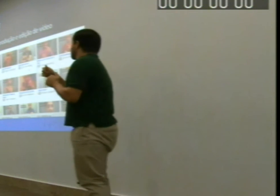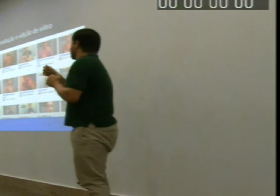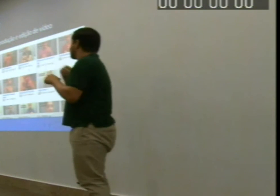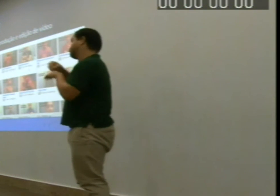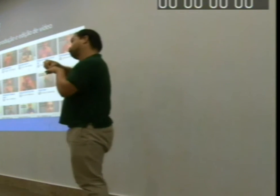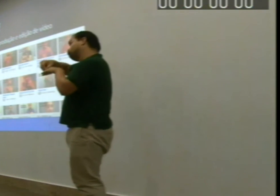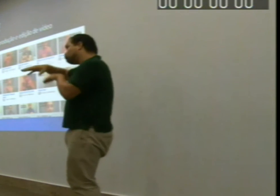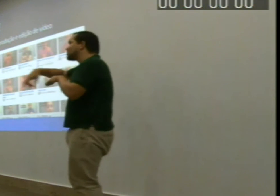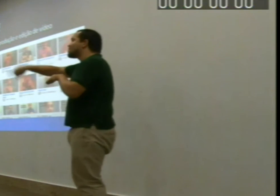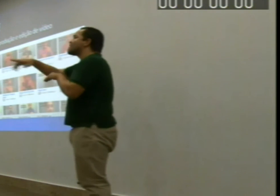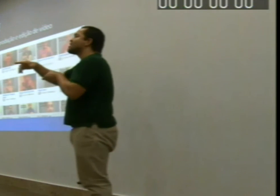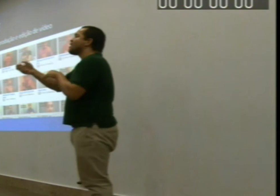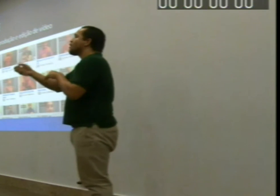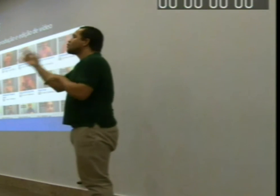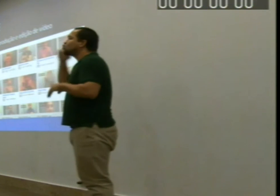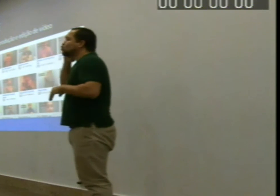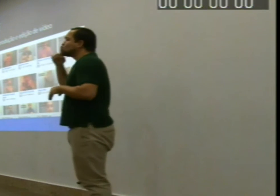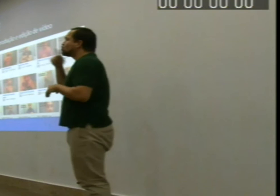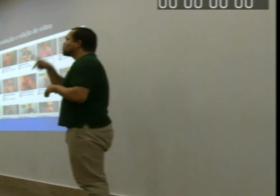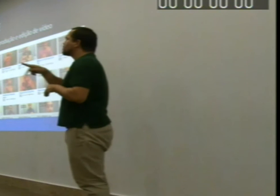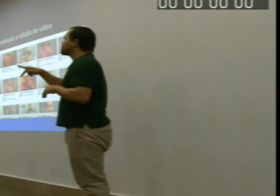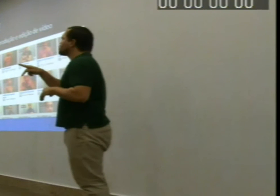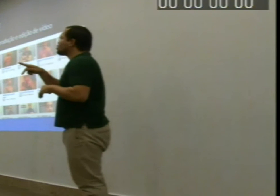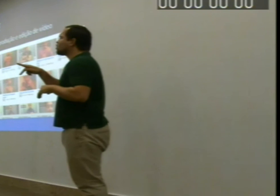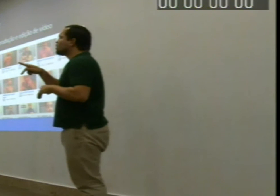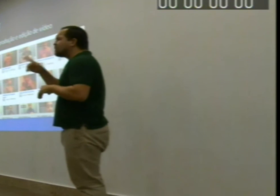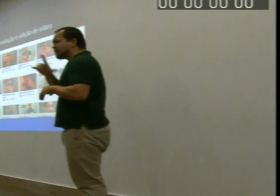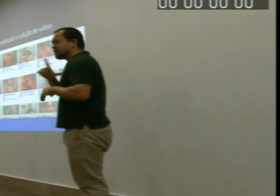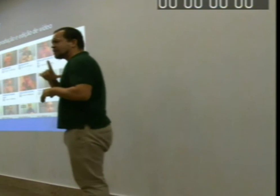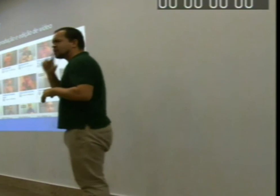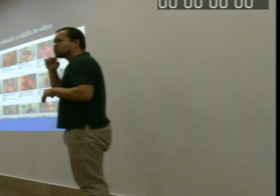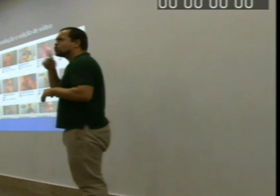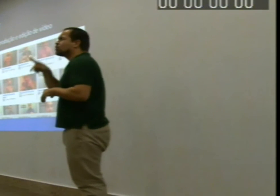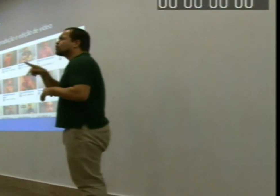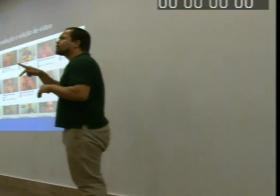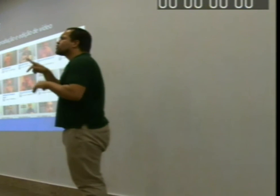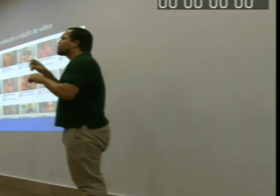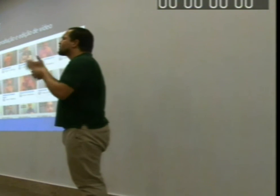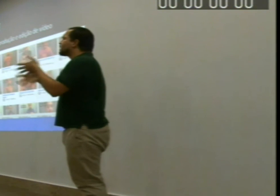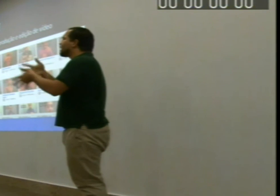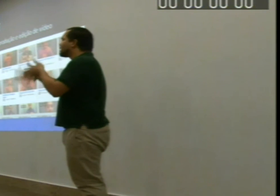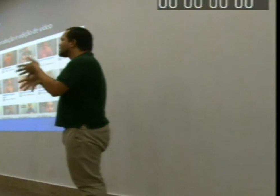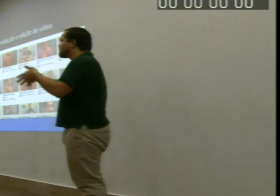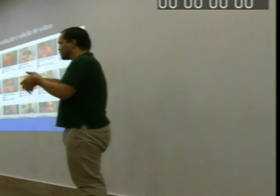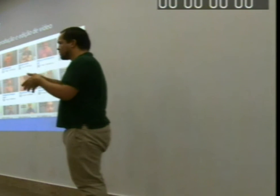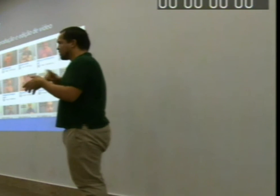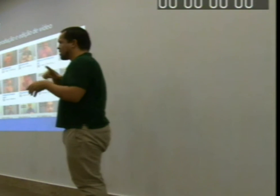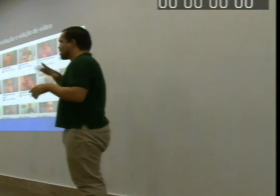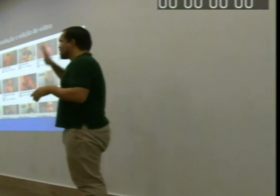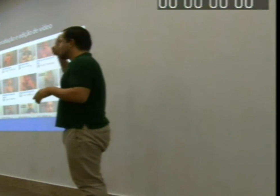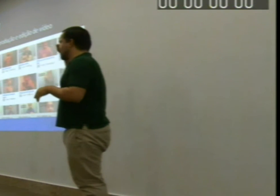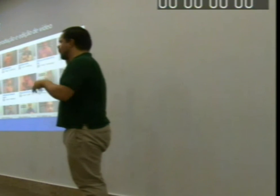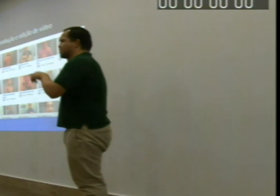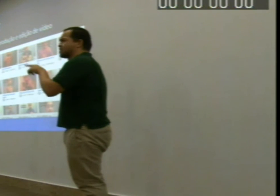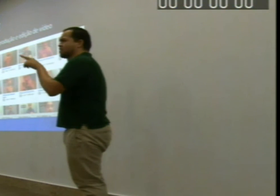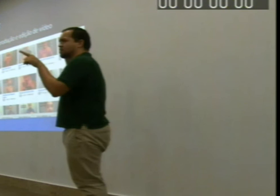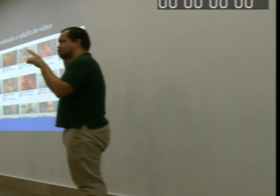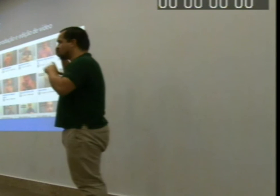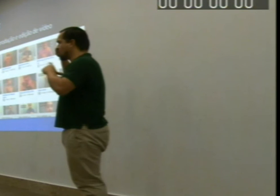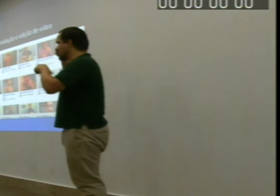que acontec eu vou divulgar com vocês com professores surdos tem Professor surdo aqui de